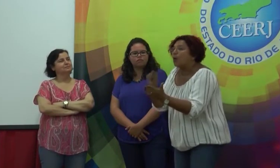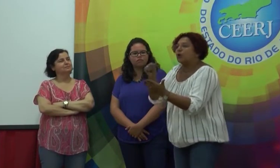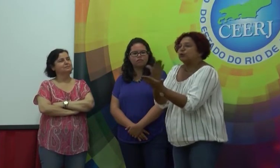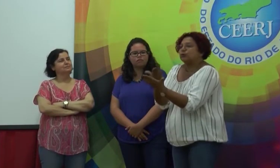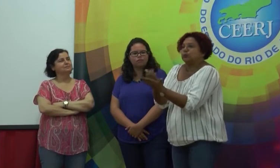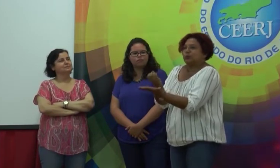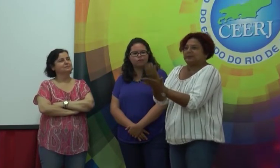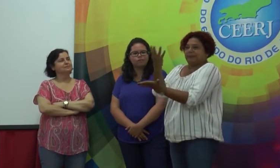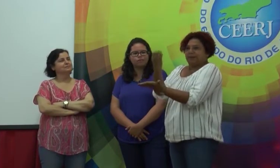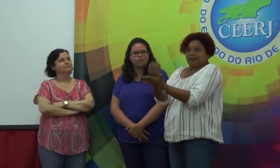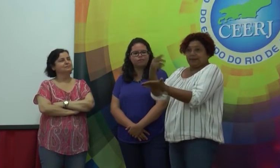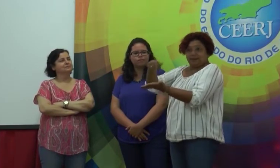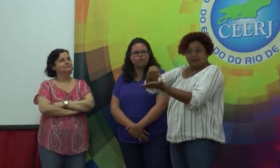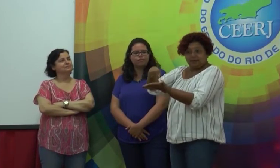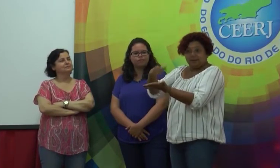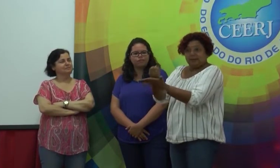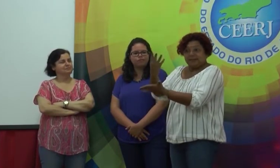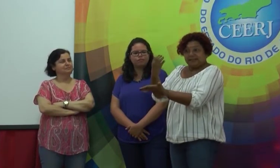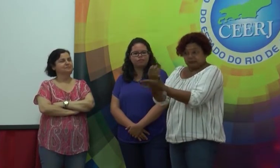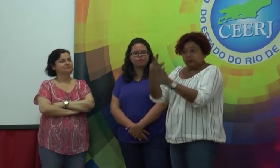da doutrina espírita.